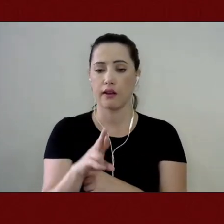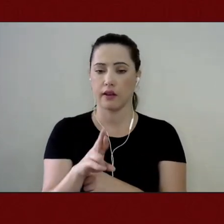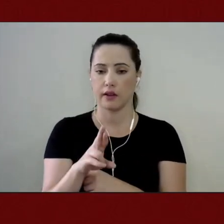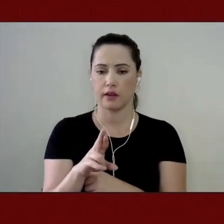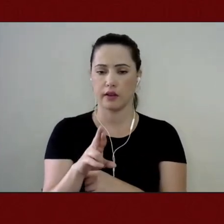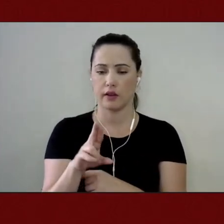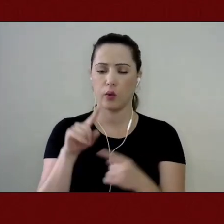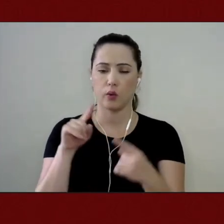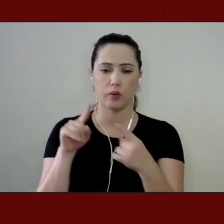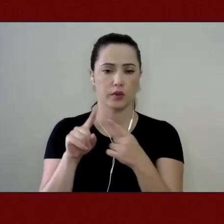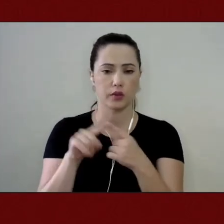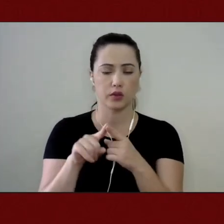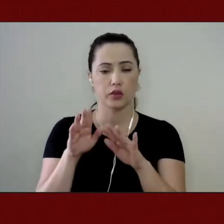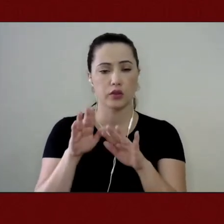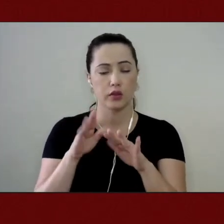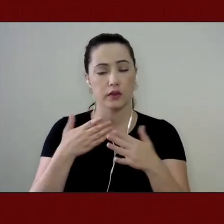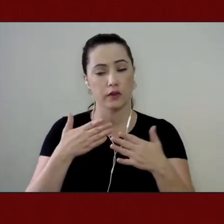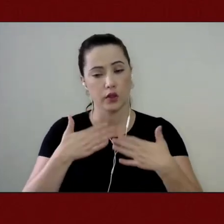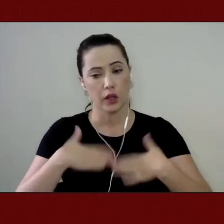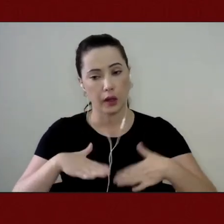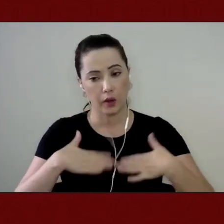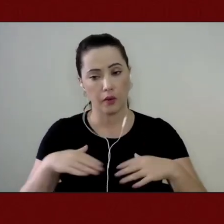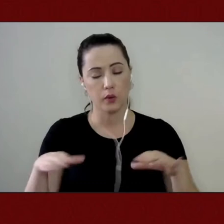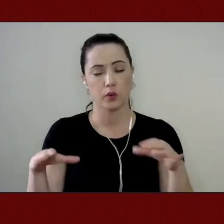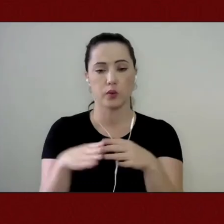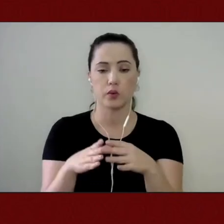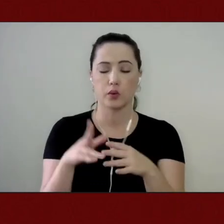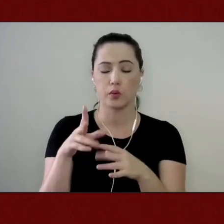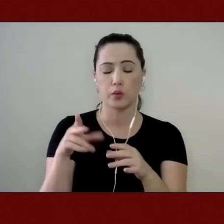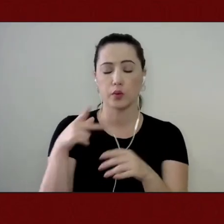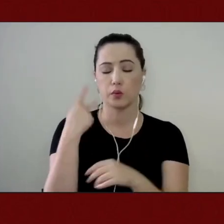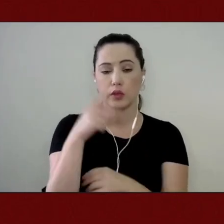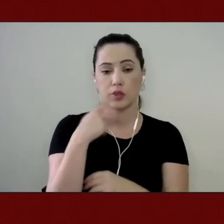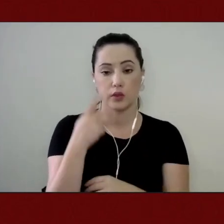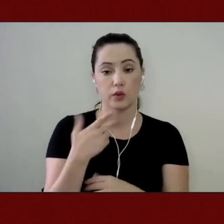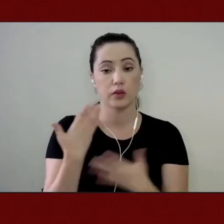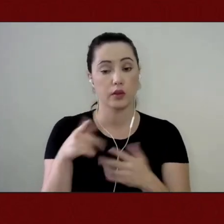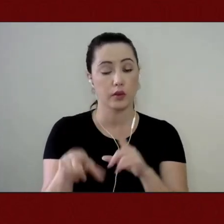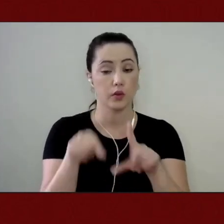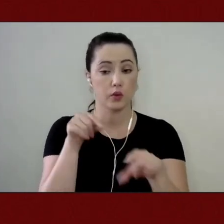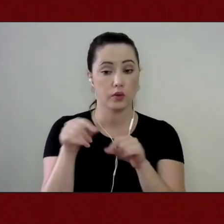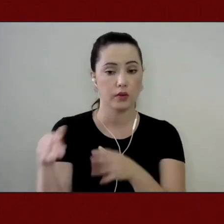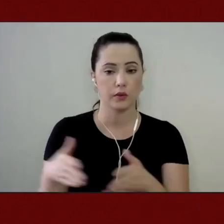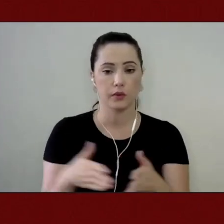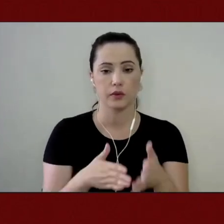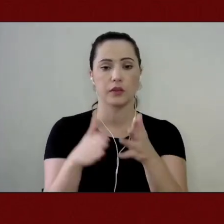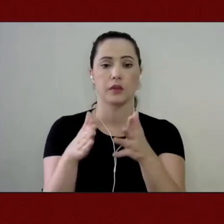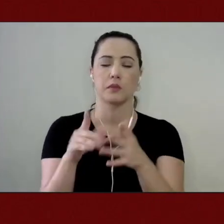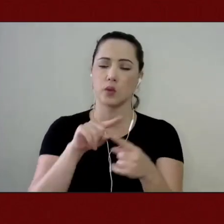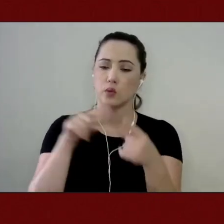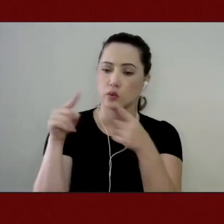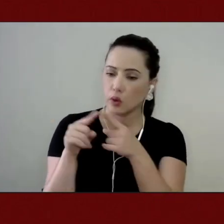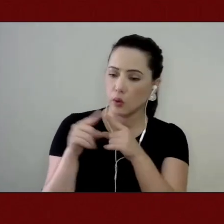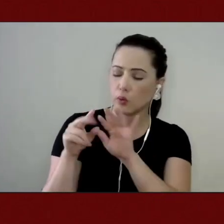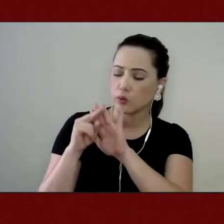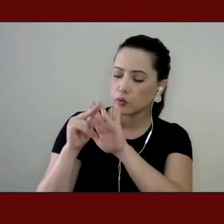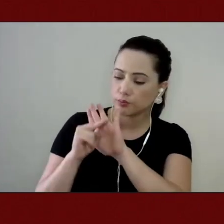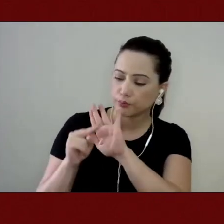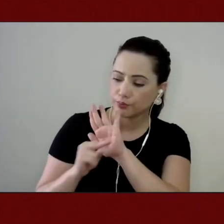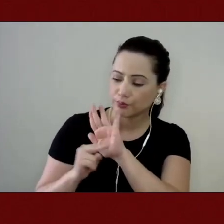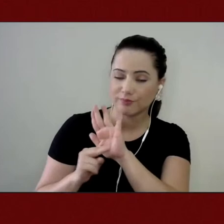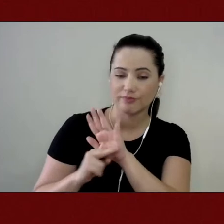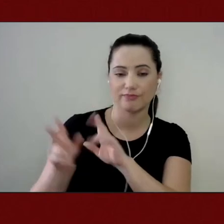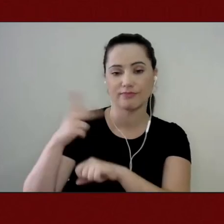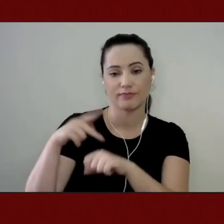partido. Porém, a escolha por um caminho gradual que será percorrido de acordo com as regras democráticas é